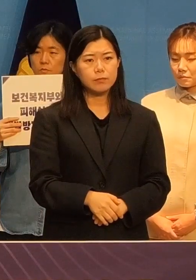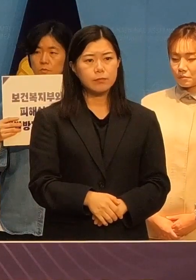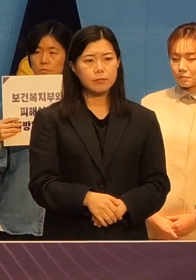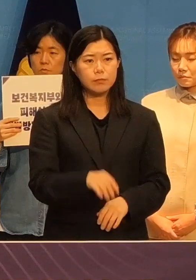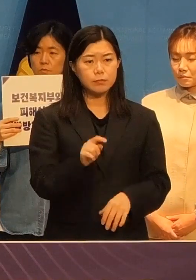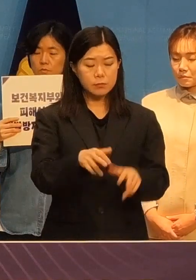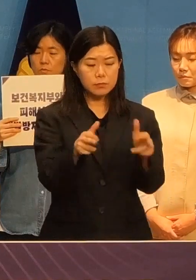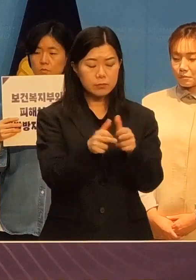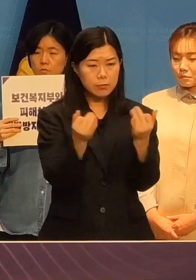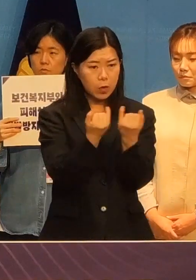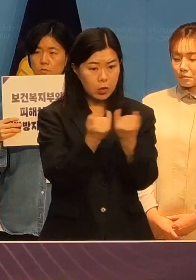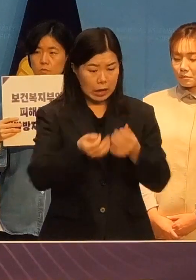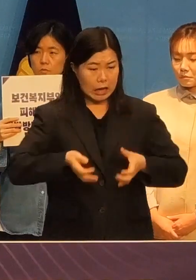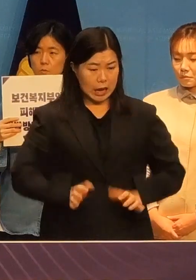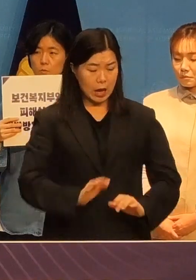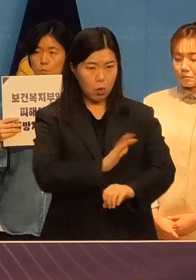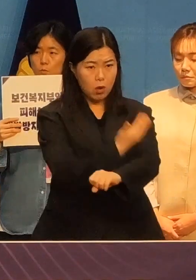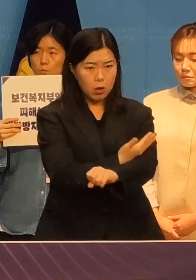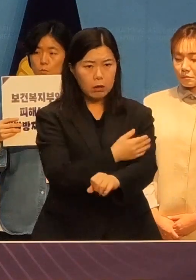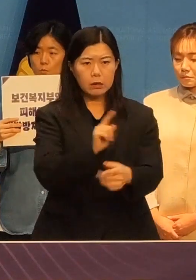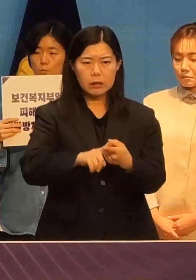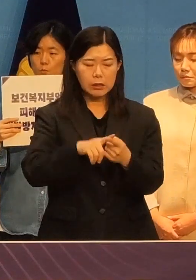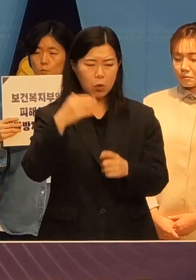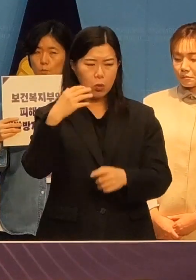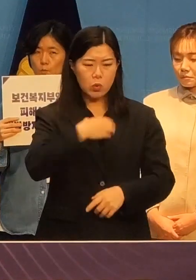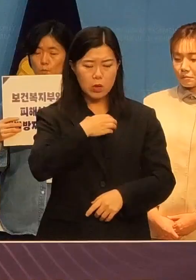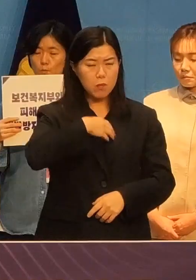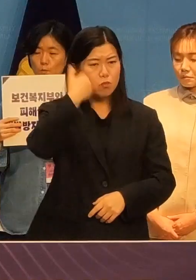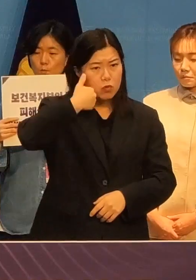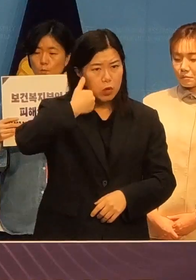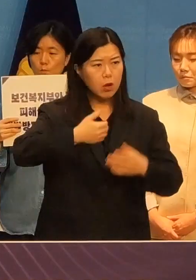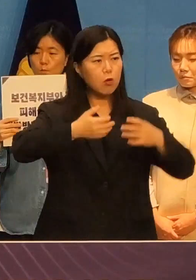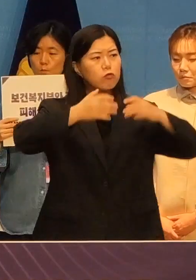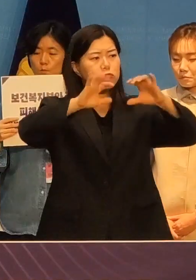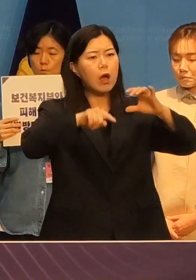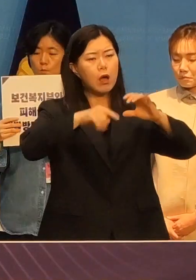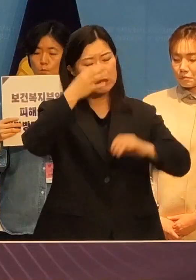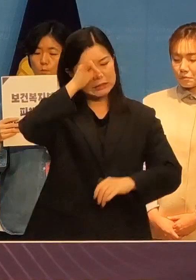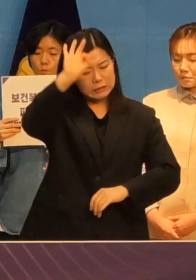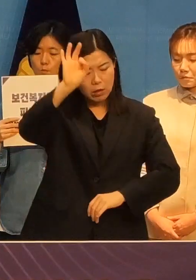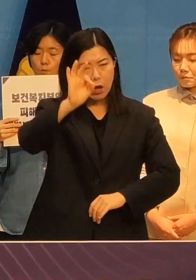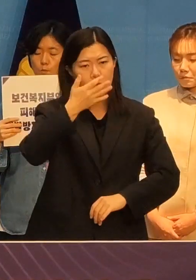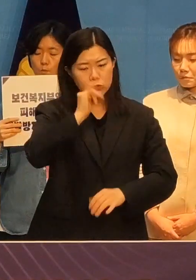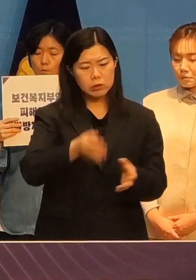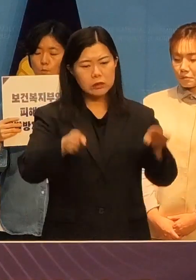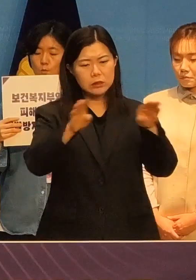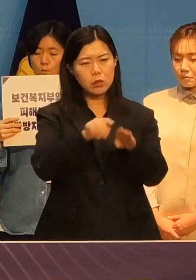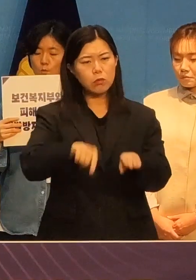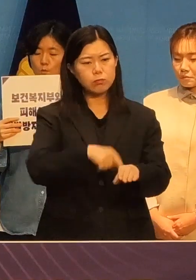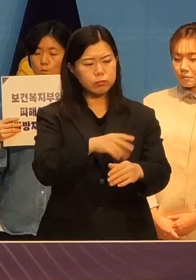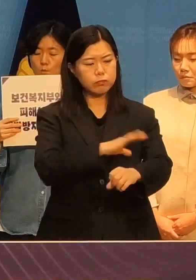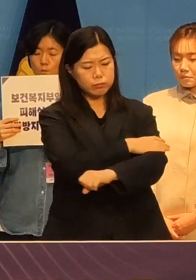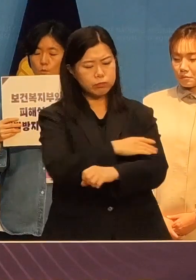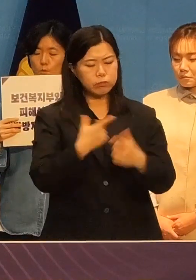장애여성의 재생산권을 가장 위협한 것이 국가가 용인한 시설 권력 아닙니까?